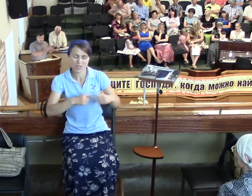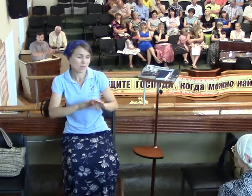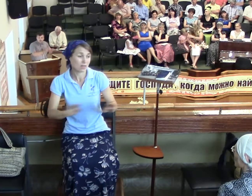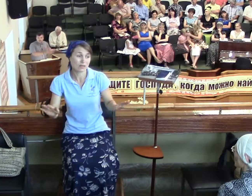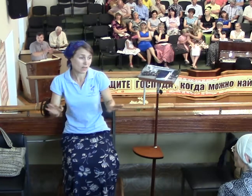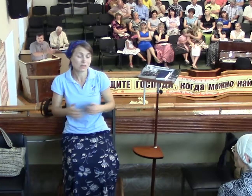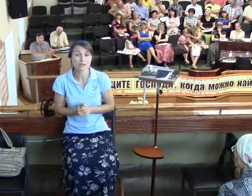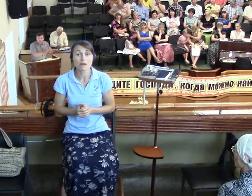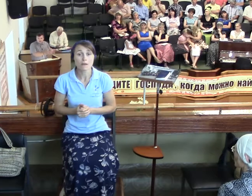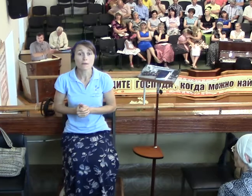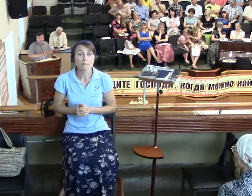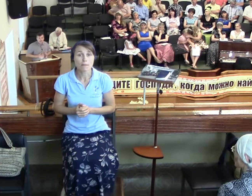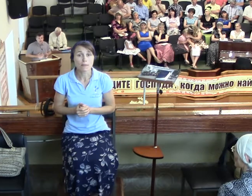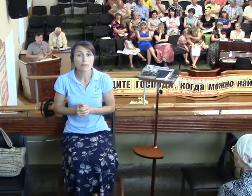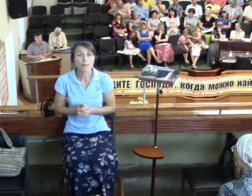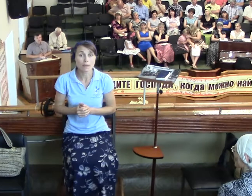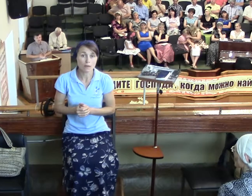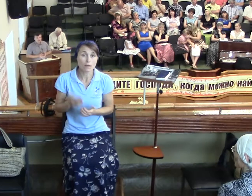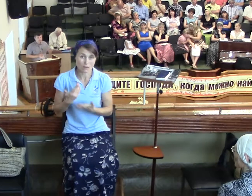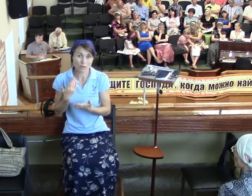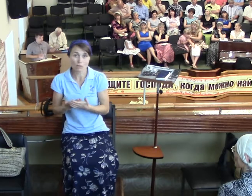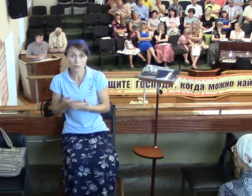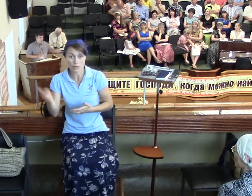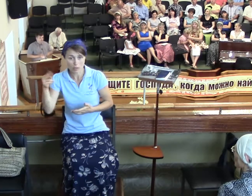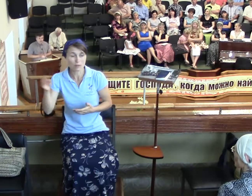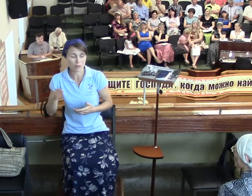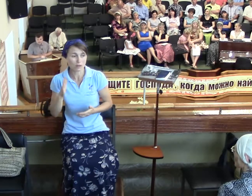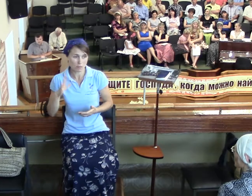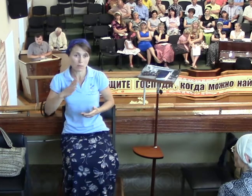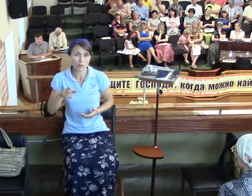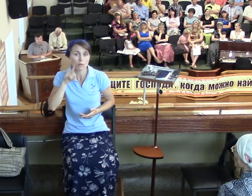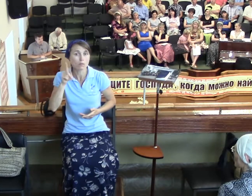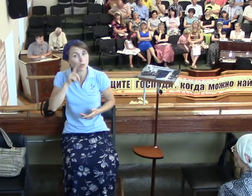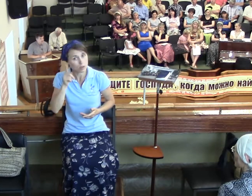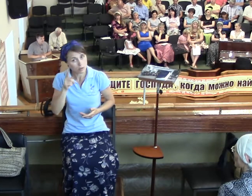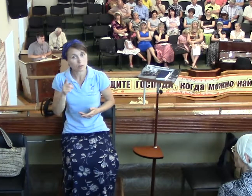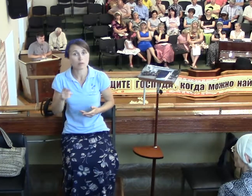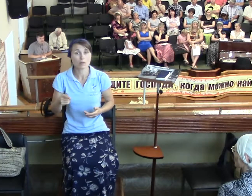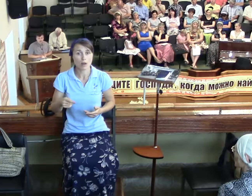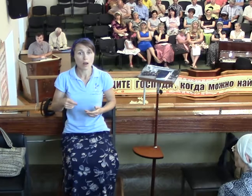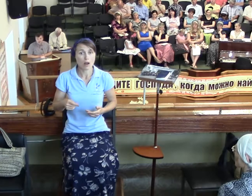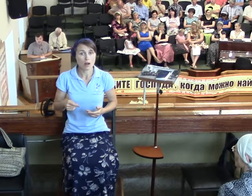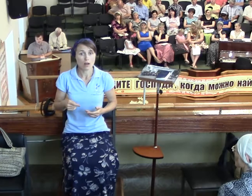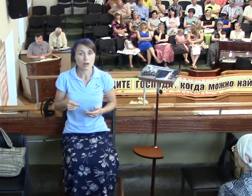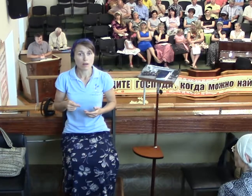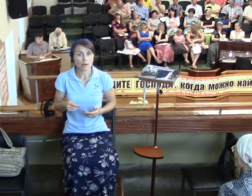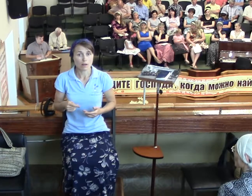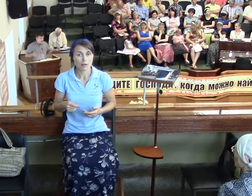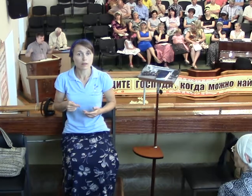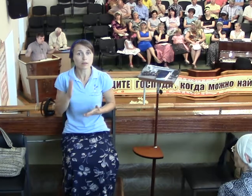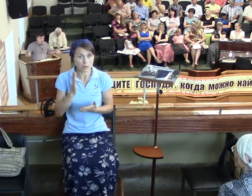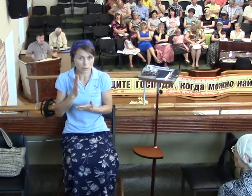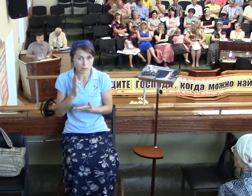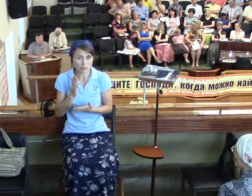только прислуживает еще при Сауле, и он женится, у него прекрасная, красивая жена Мелхола. Они